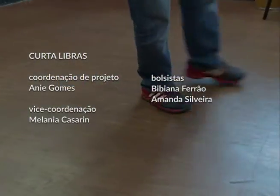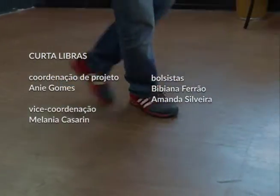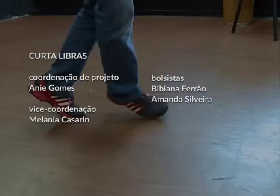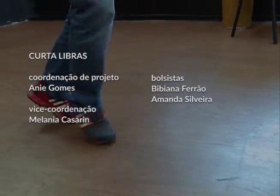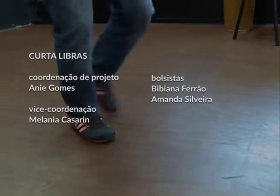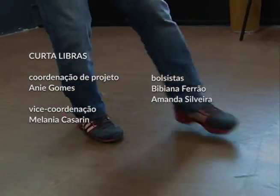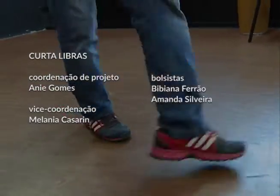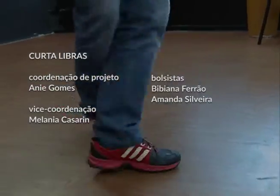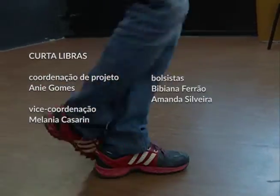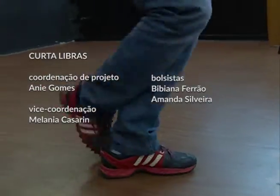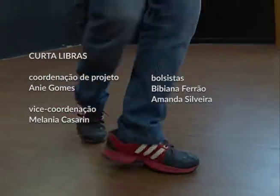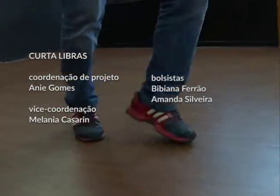Música